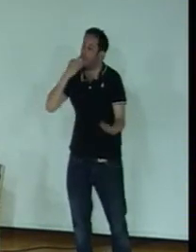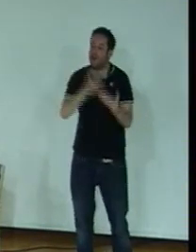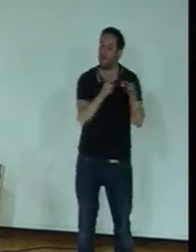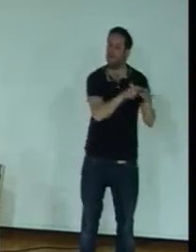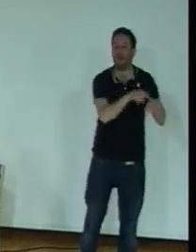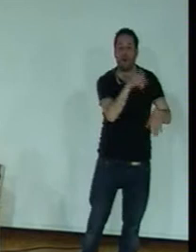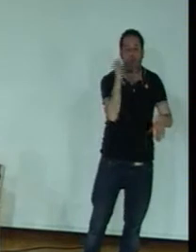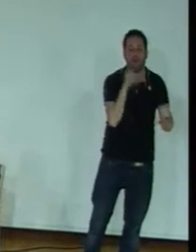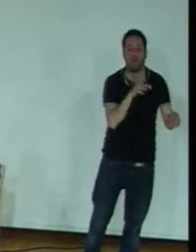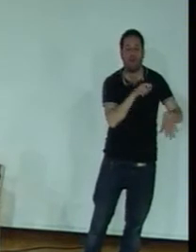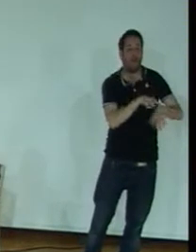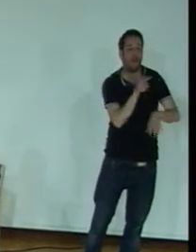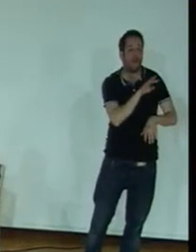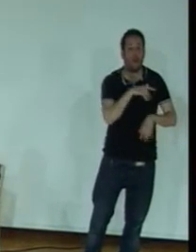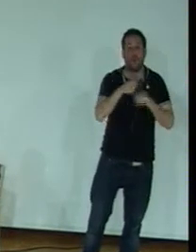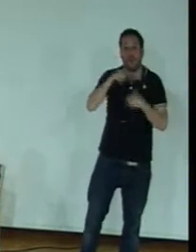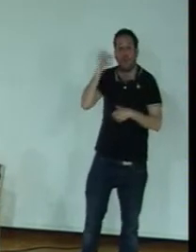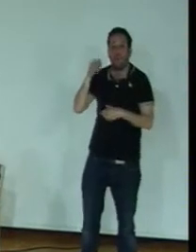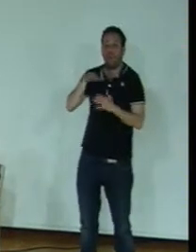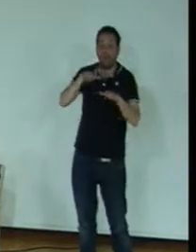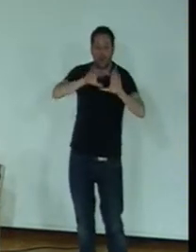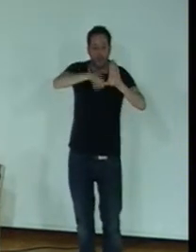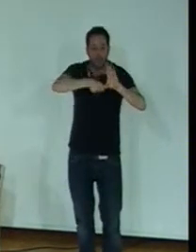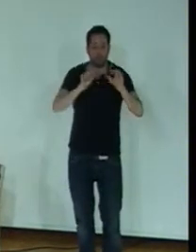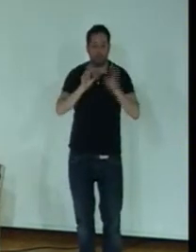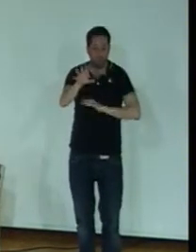16h, ou Charlie a mis un article sur son blog en ligne.